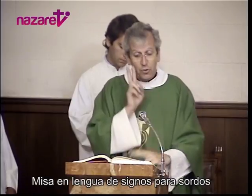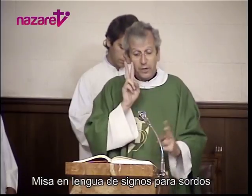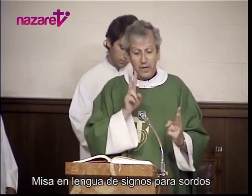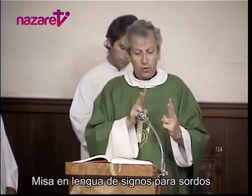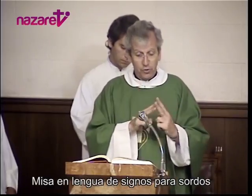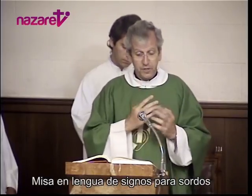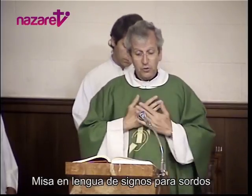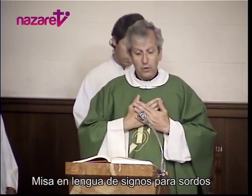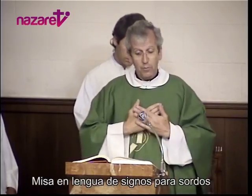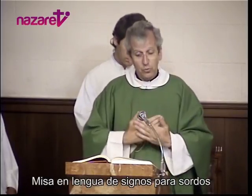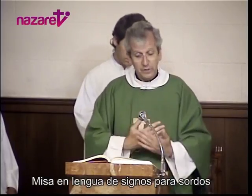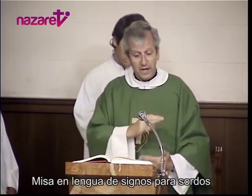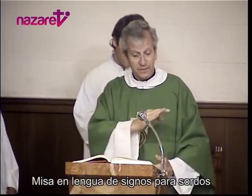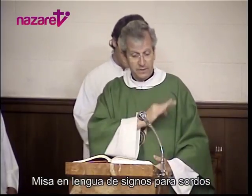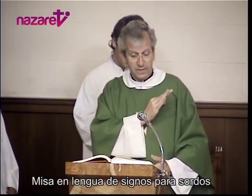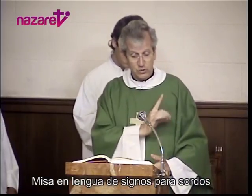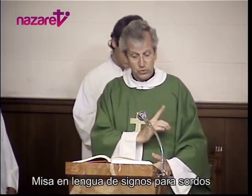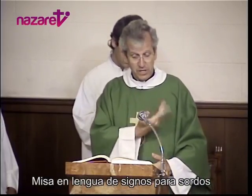que, conociendo la voluntad de su señor,